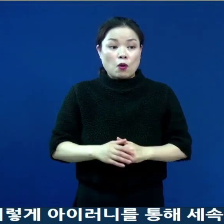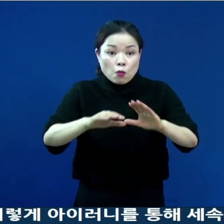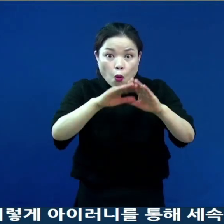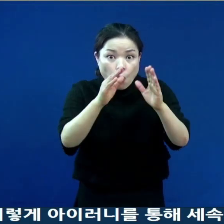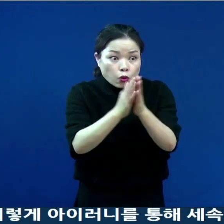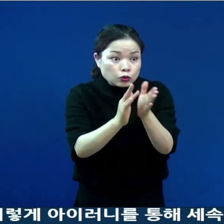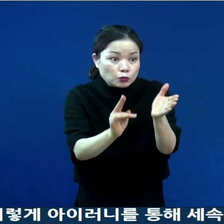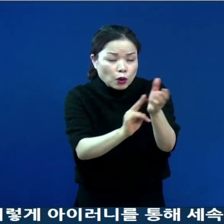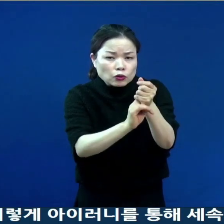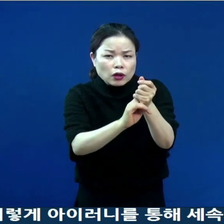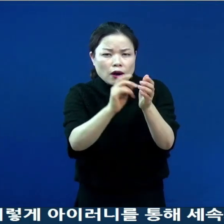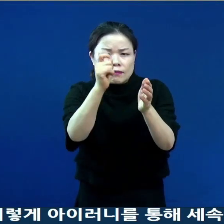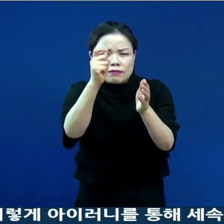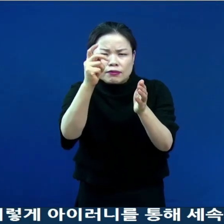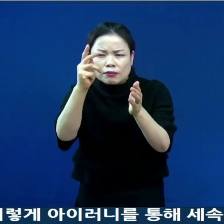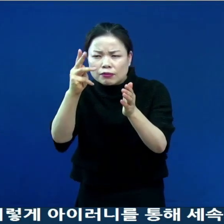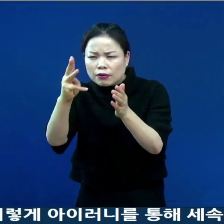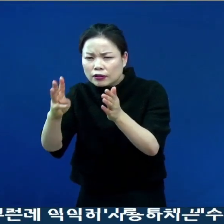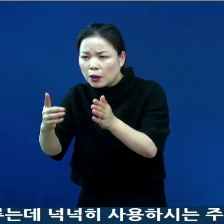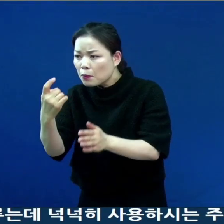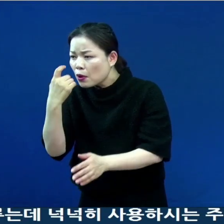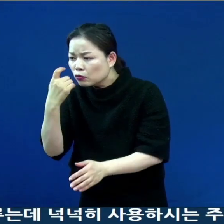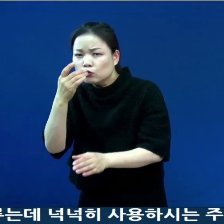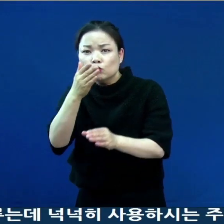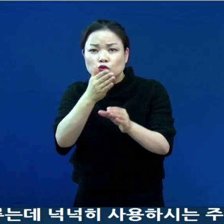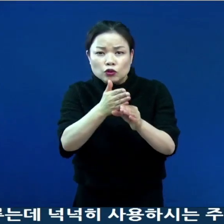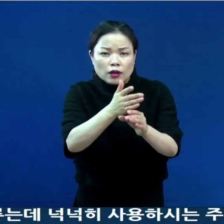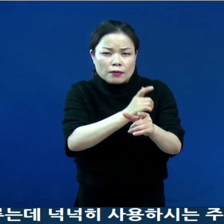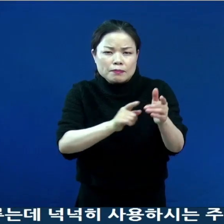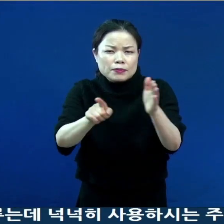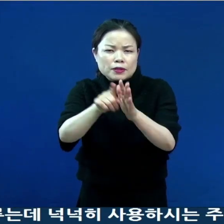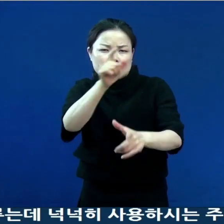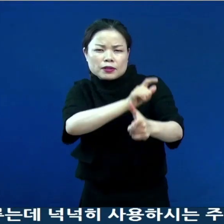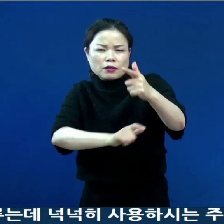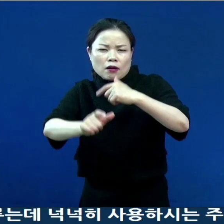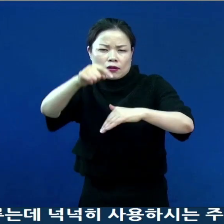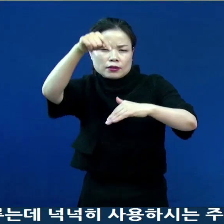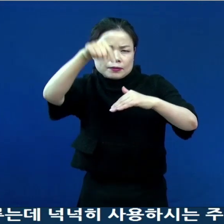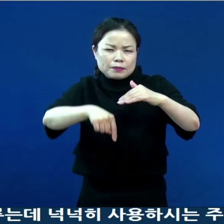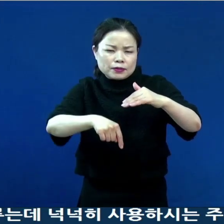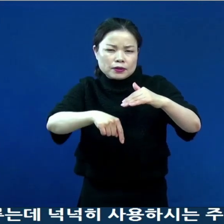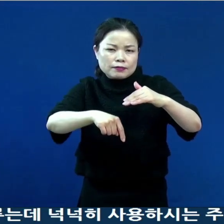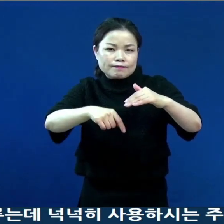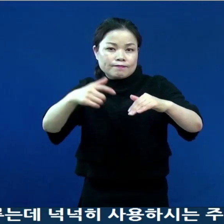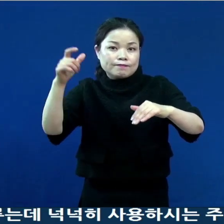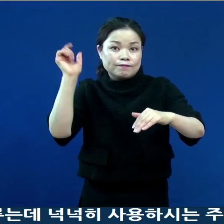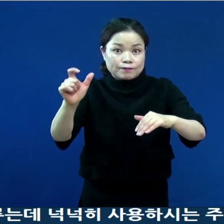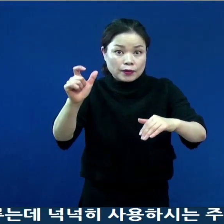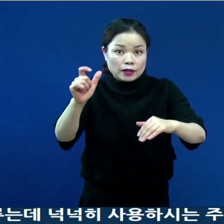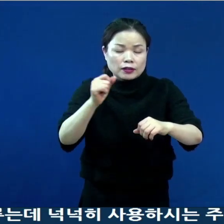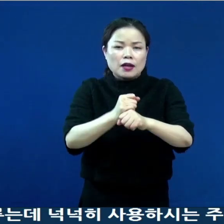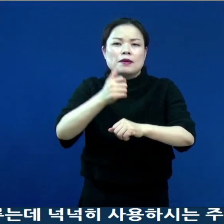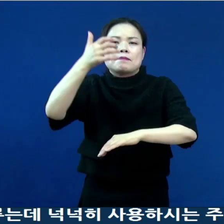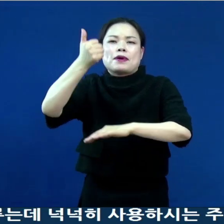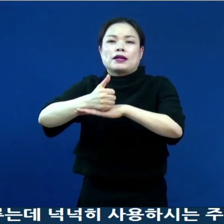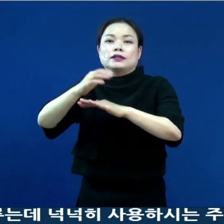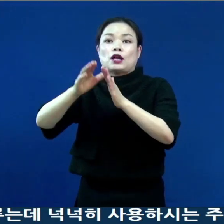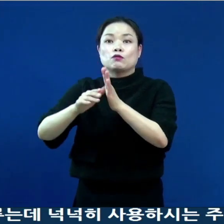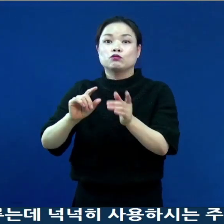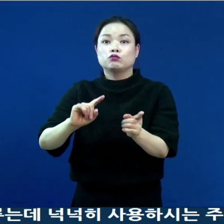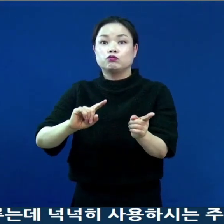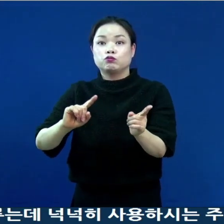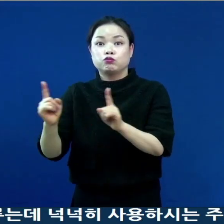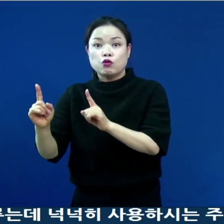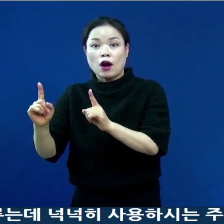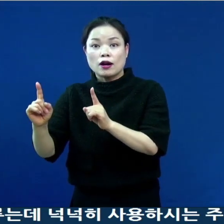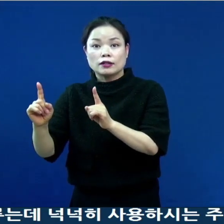모든 표적을 하나하나 배워가면서 우리의 믿음이 더 깊어지기를 소망한 우리들, 이제 오늘 마지막 시간에 부활의